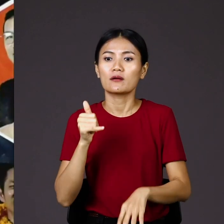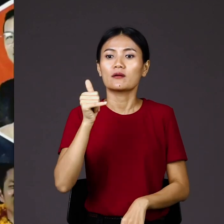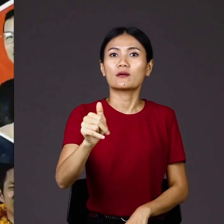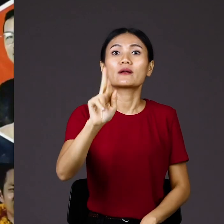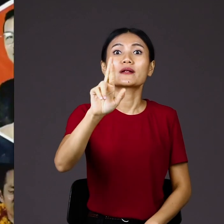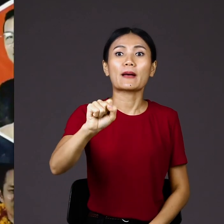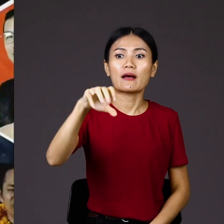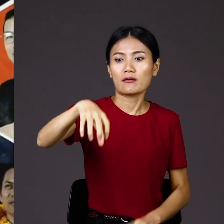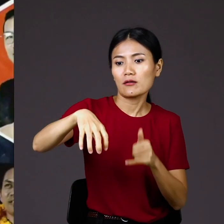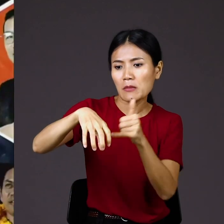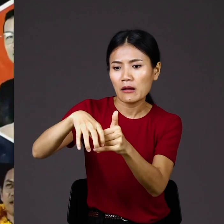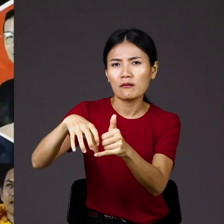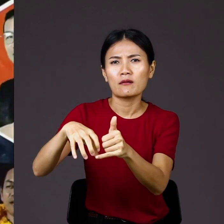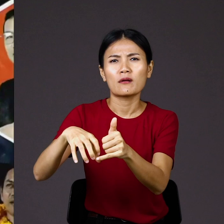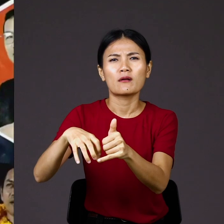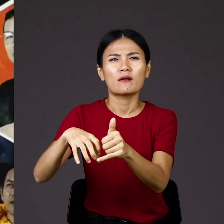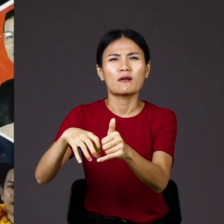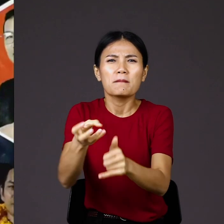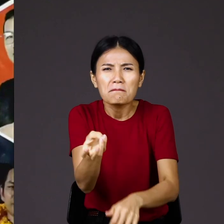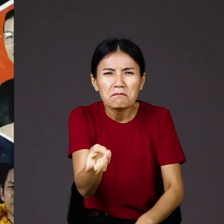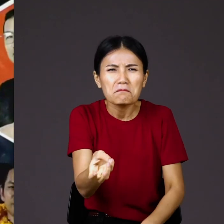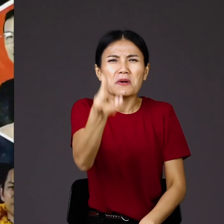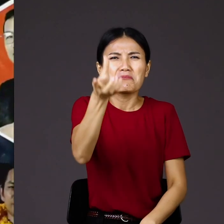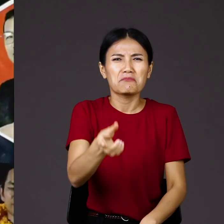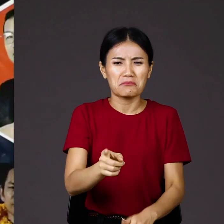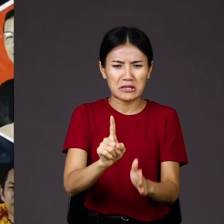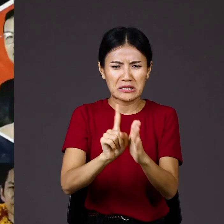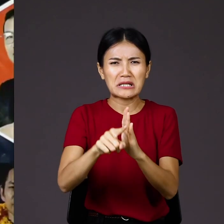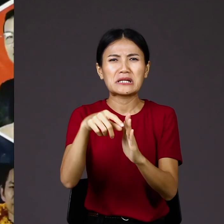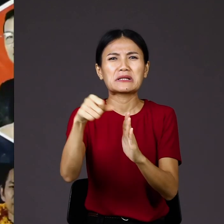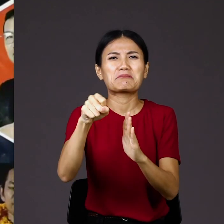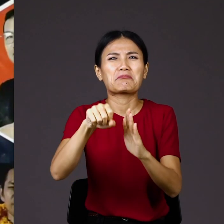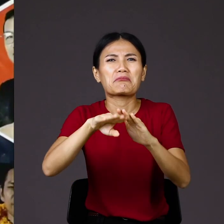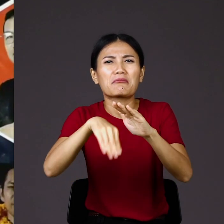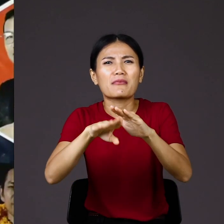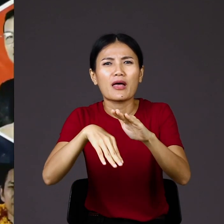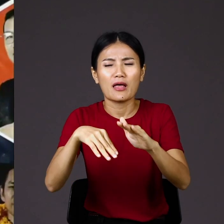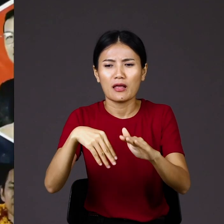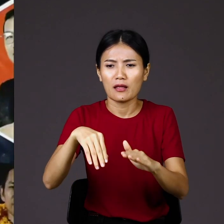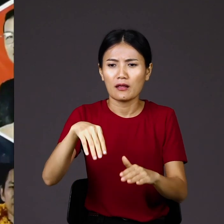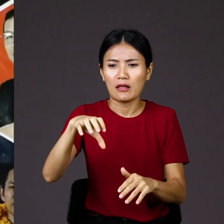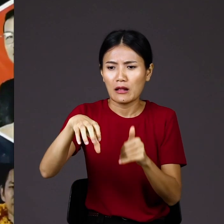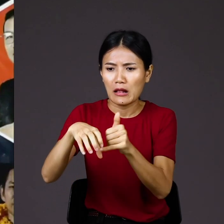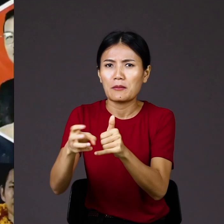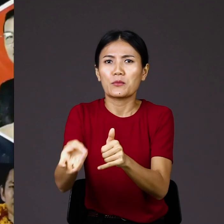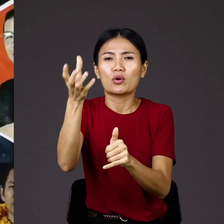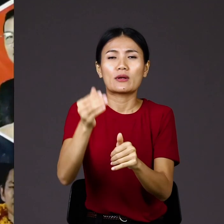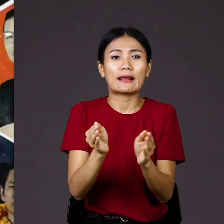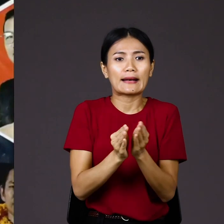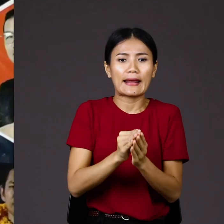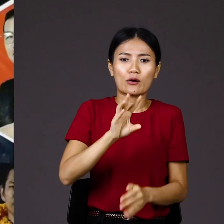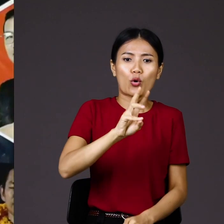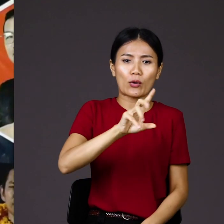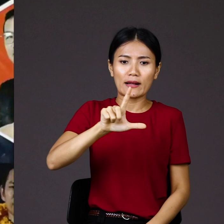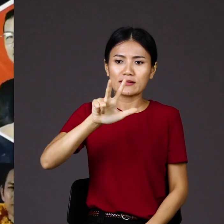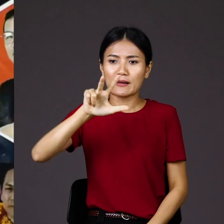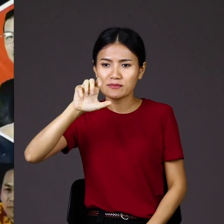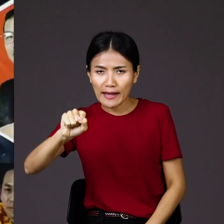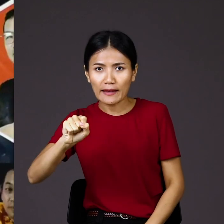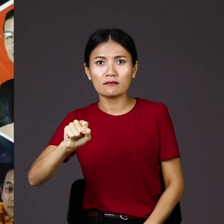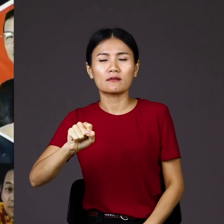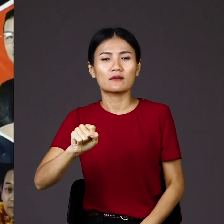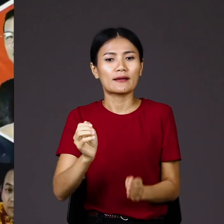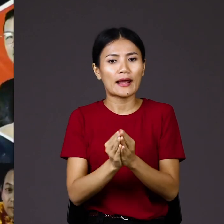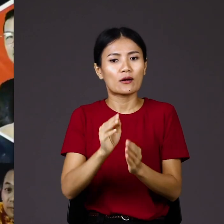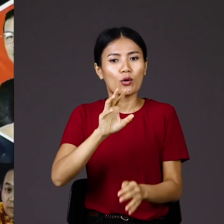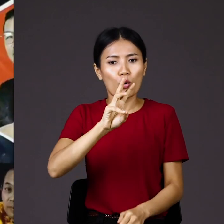น้อยมากครับฟังตัวเลขแล้วดีดลูกคิดกลับมานี่ยิ่งน่าตกใจครับ 6ล้าน3แสนเสียงแต่ทำให้ธน